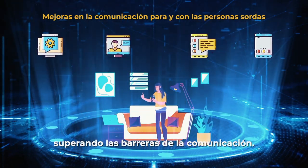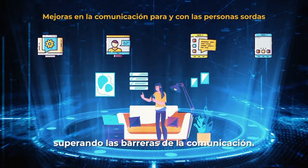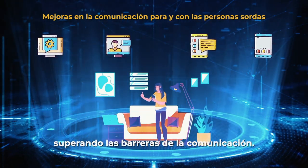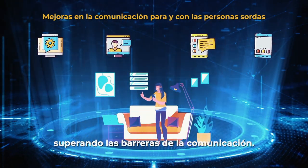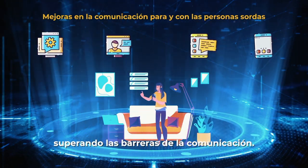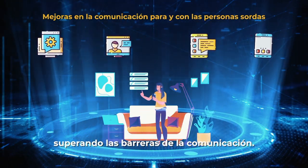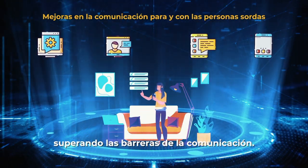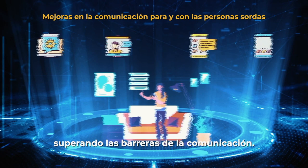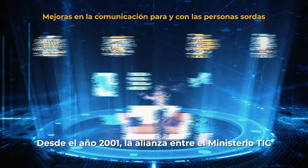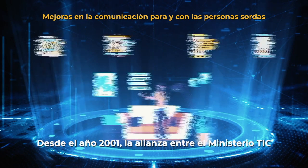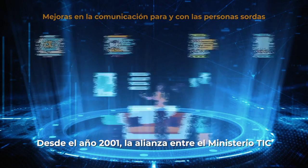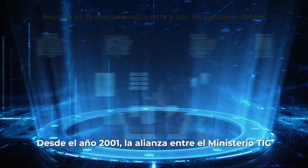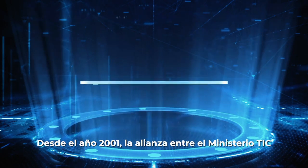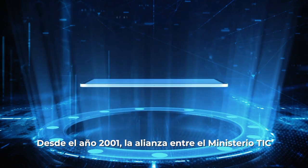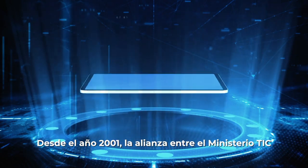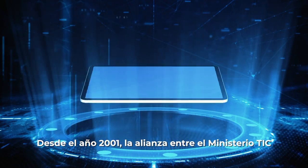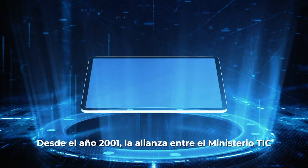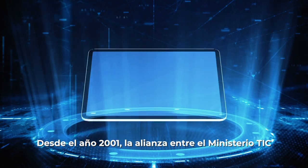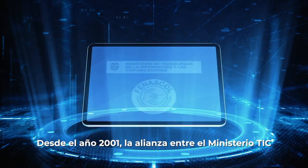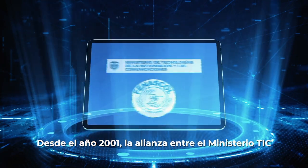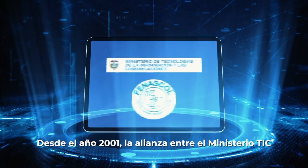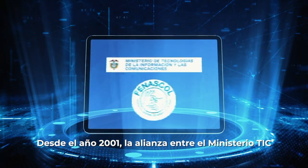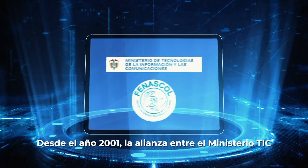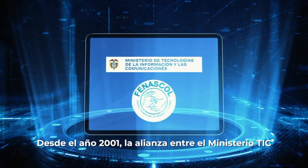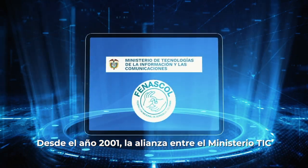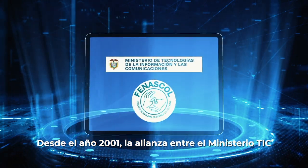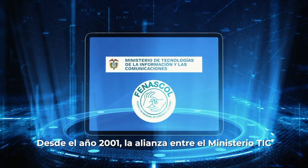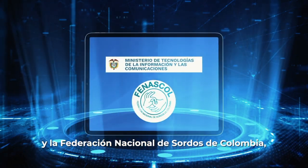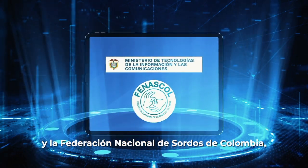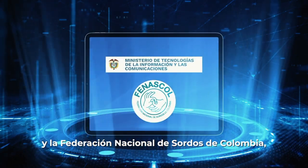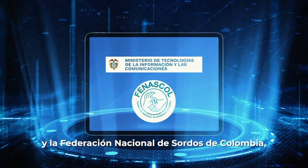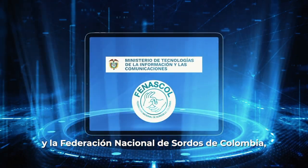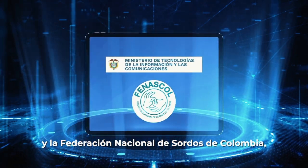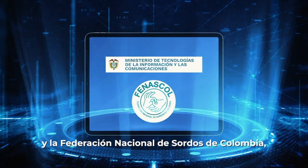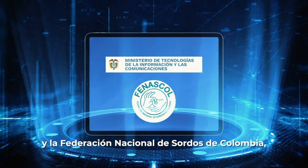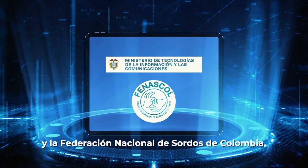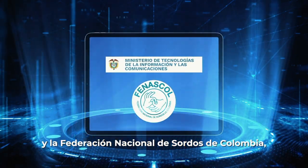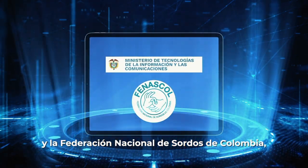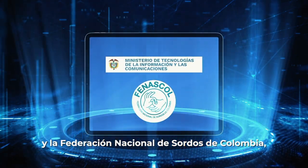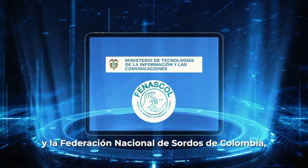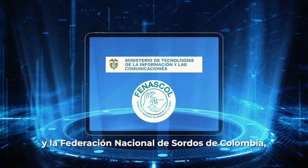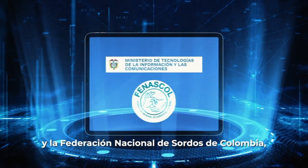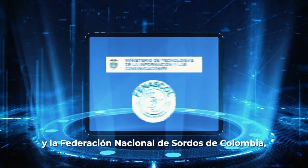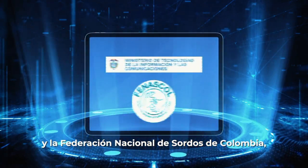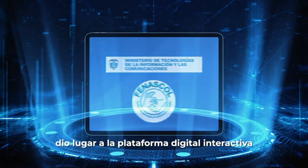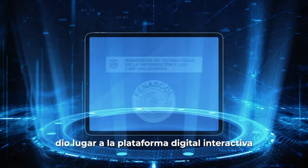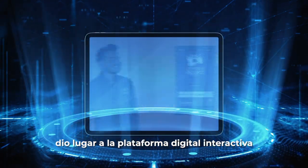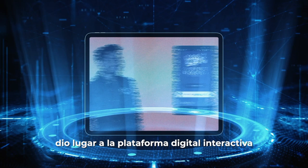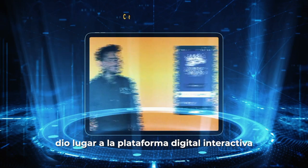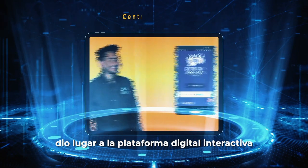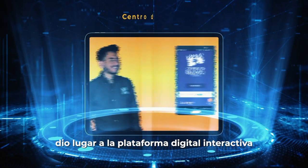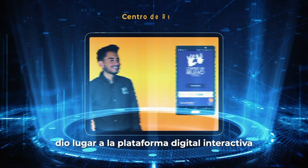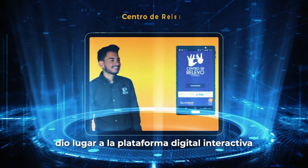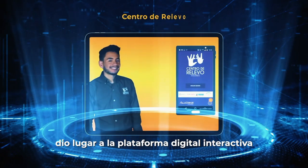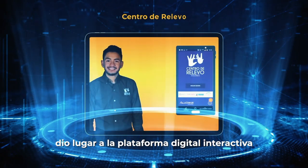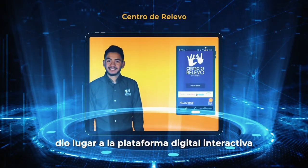de la comunicación. Desde el año 2001, la alianza entre el Ministerio TIC y la Federación Nacional de Sordos de Colombia dio lugar a la plataforma